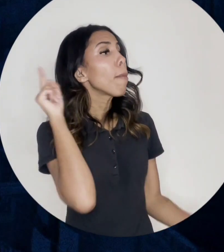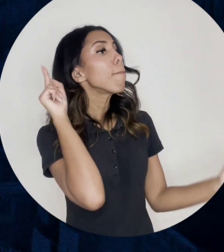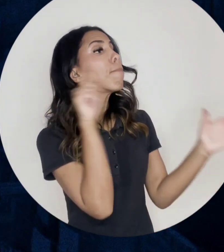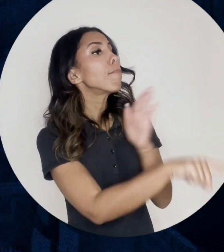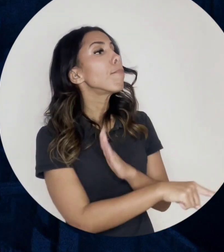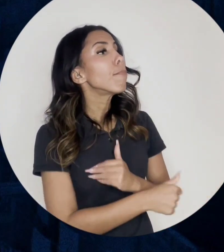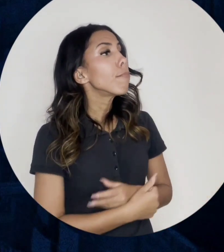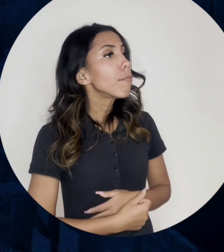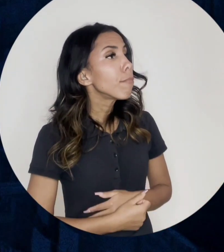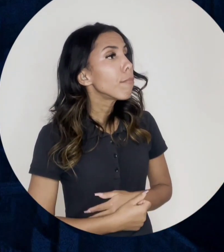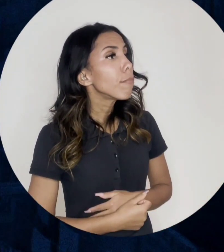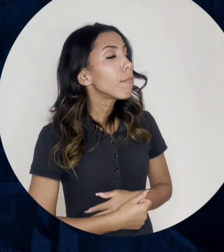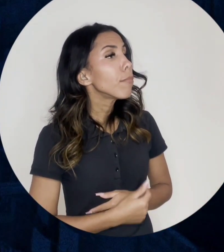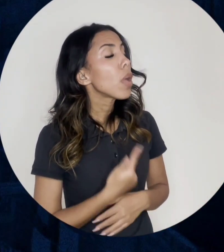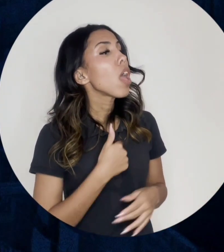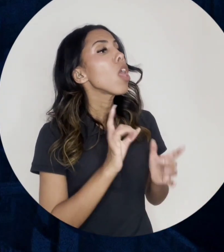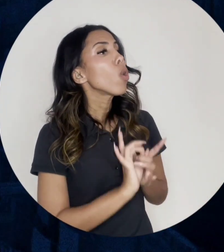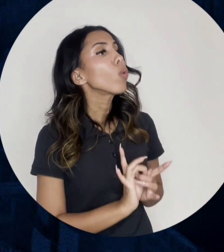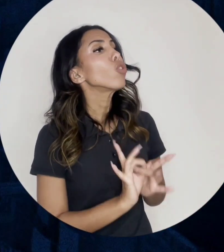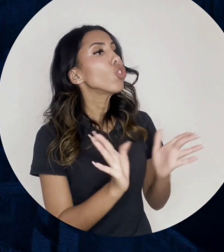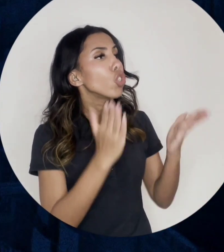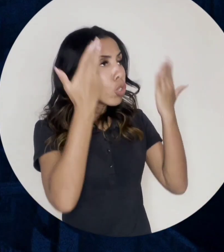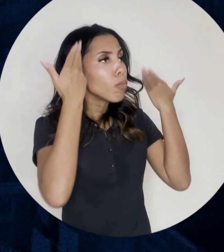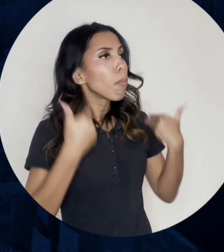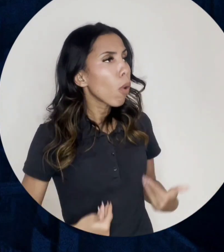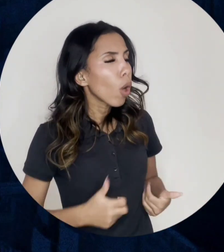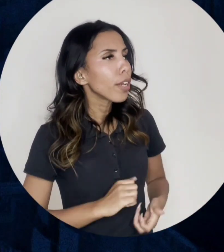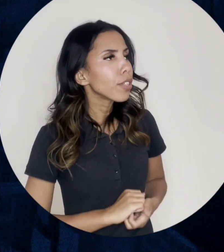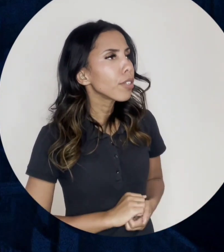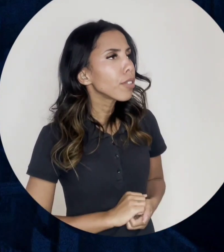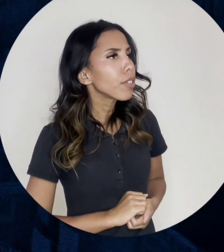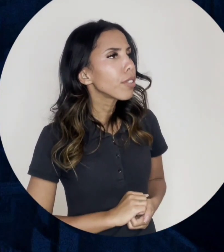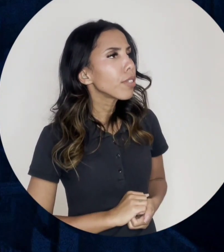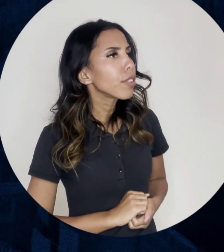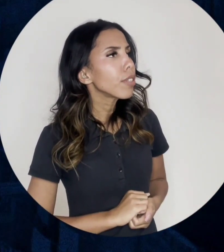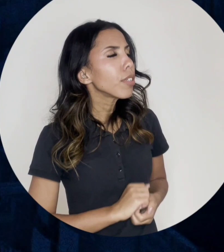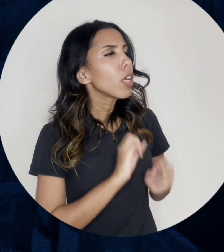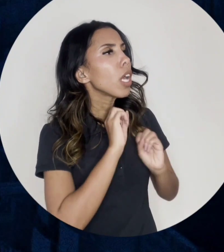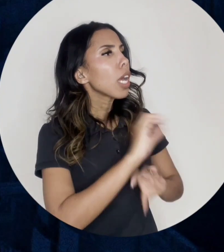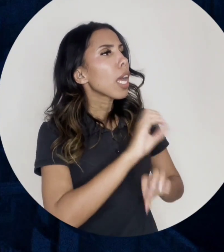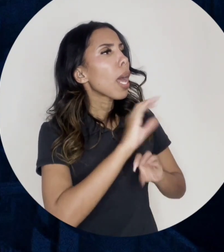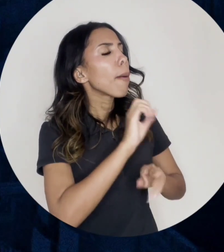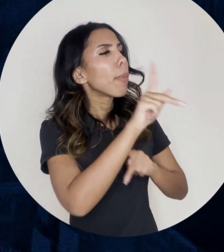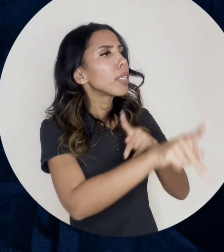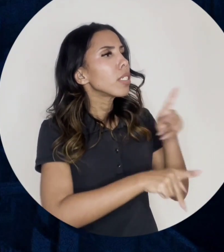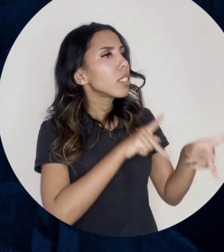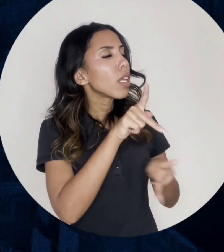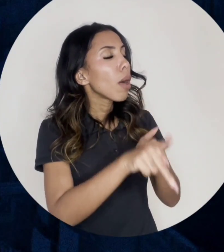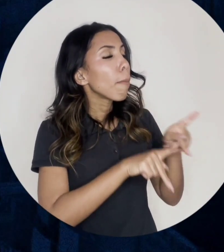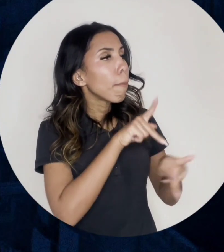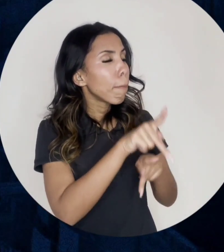diz que eu estou à disposição para capacitar esse povo